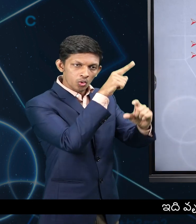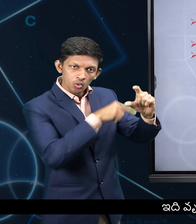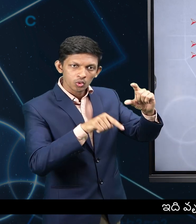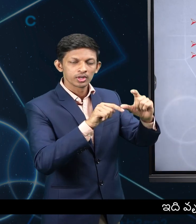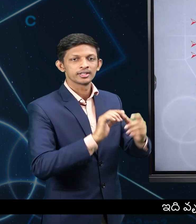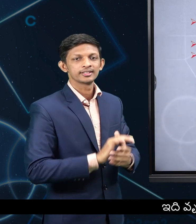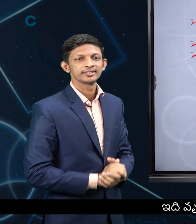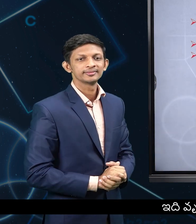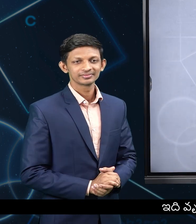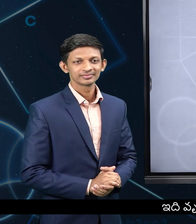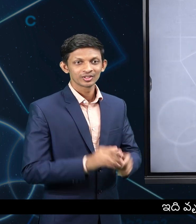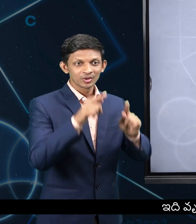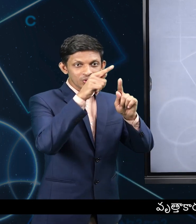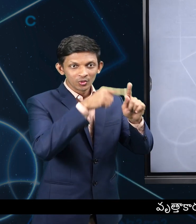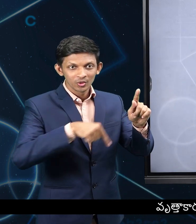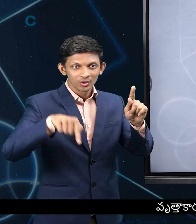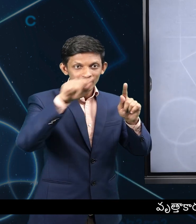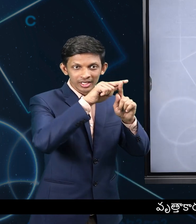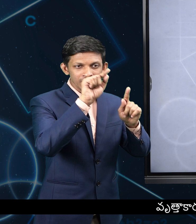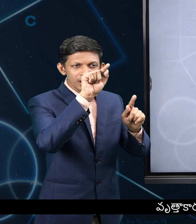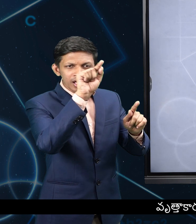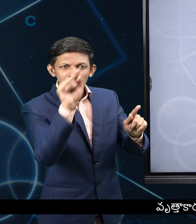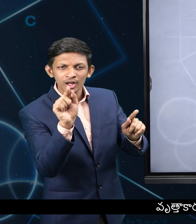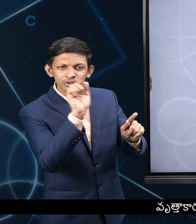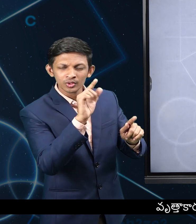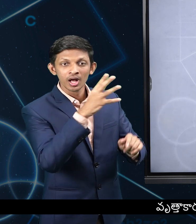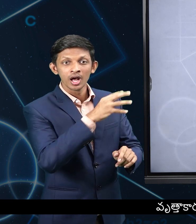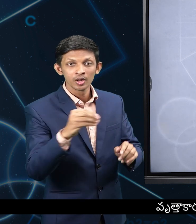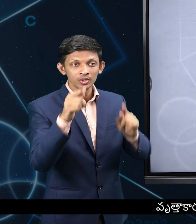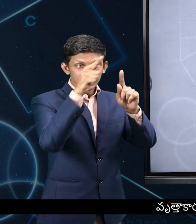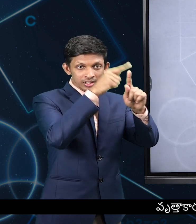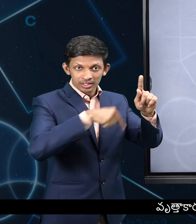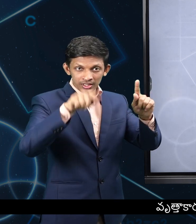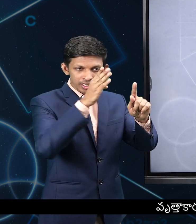వృత్తాకార ఆర్క్ మరియు సర్క్యులర్ సెక్టార్.